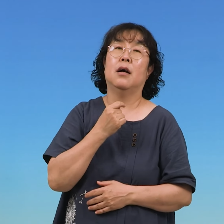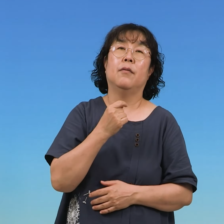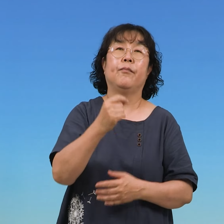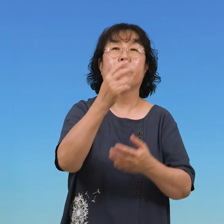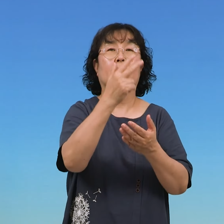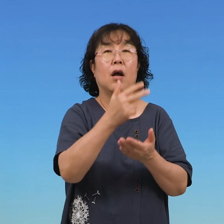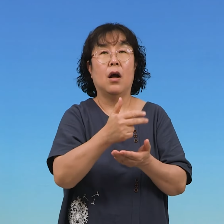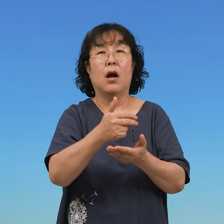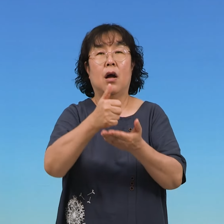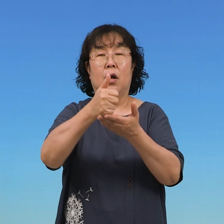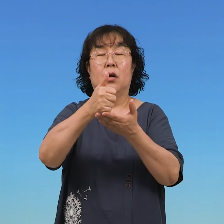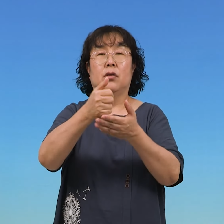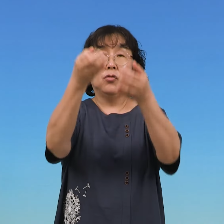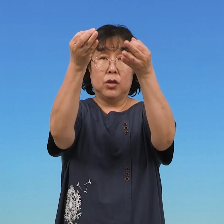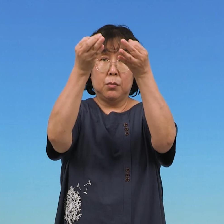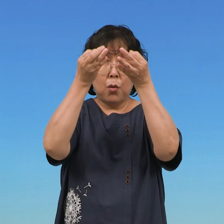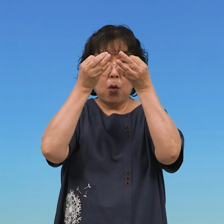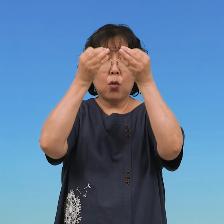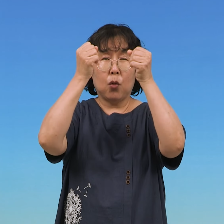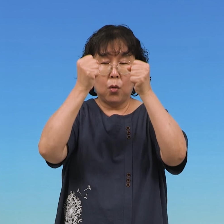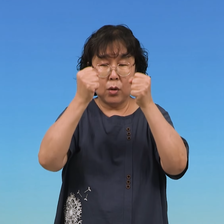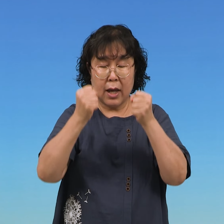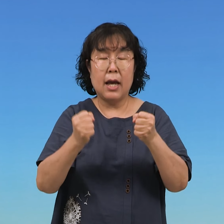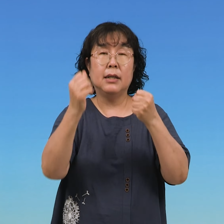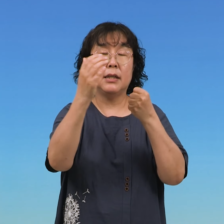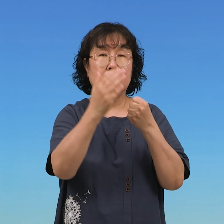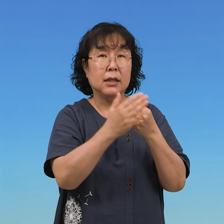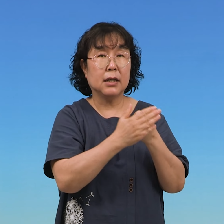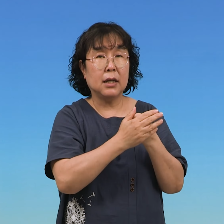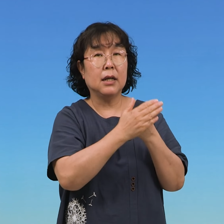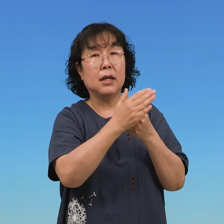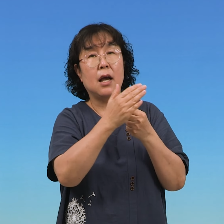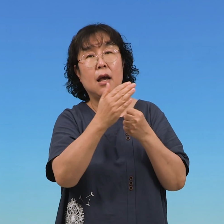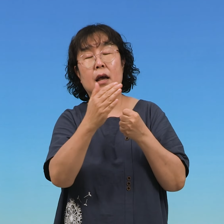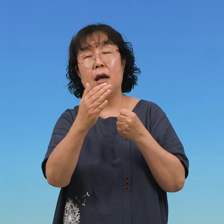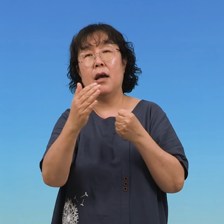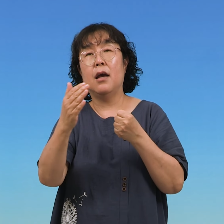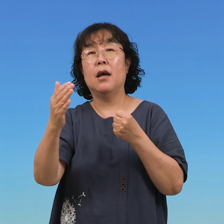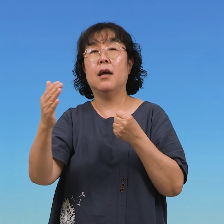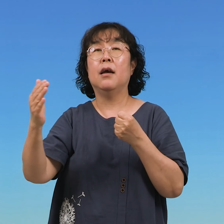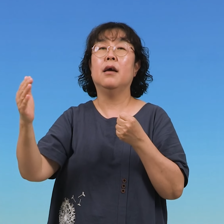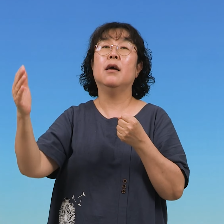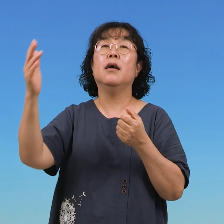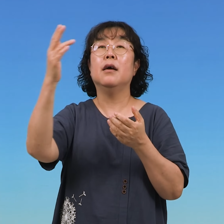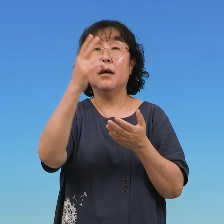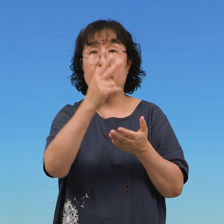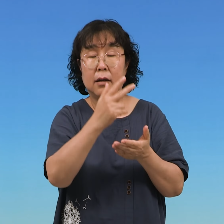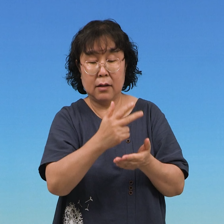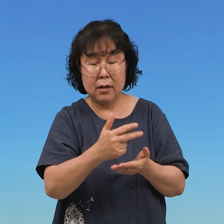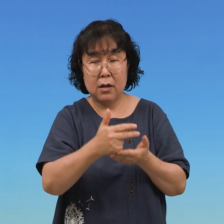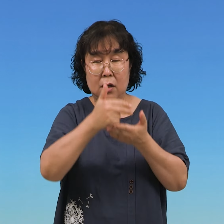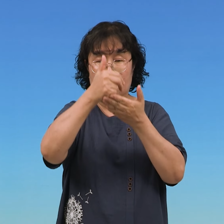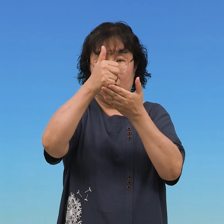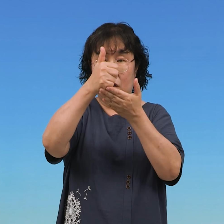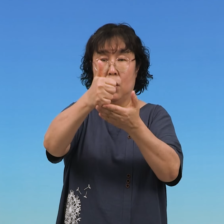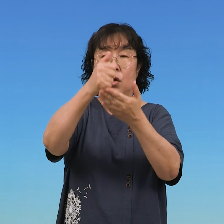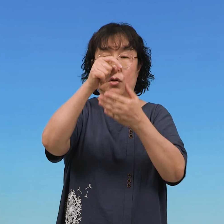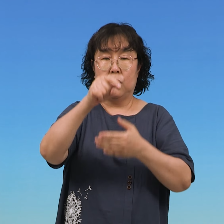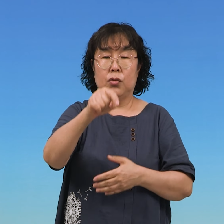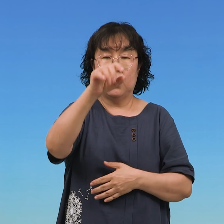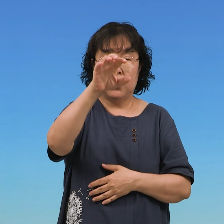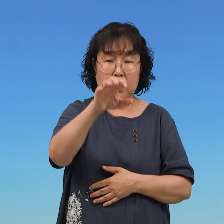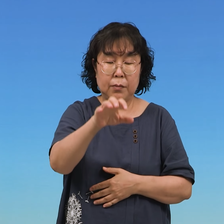걸어가리라. 주님 보고 계시기에 주님 보고 계시기에 주님 여기